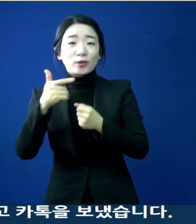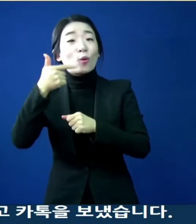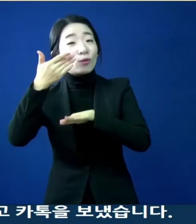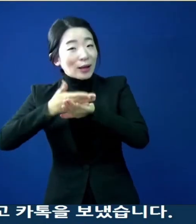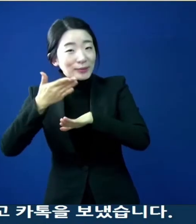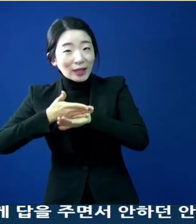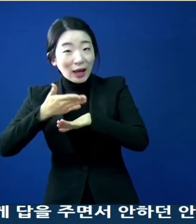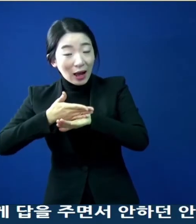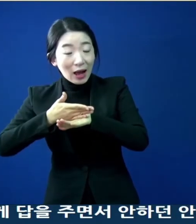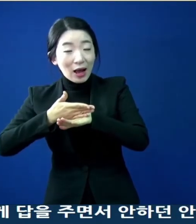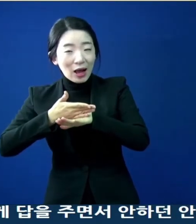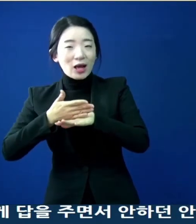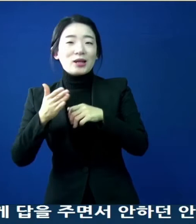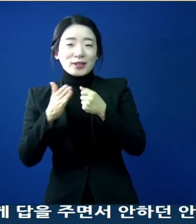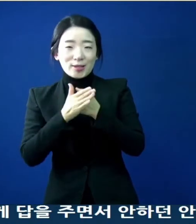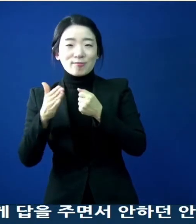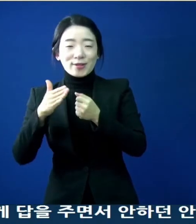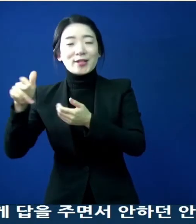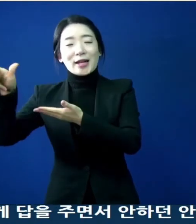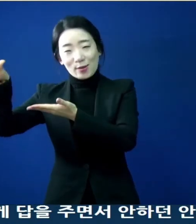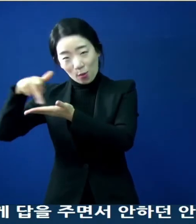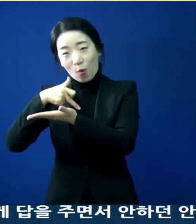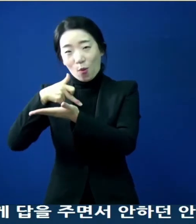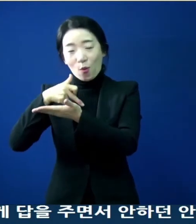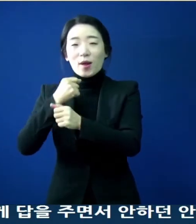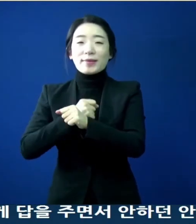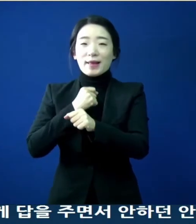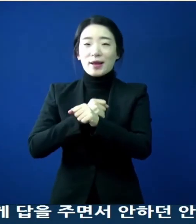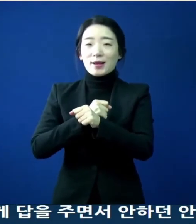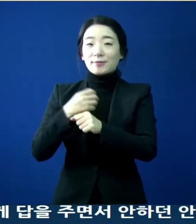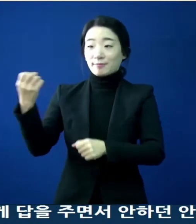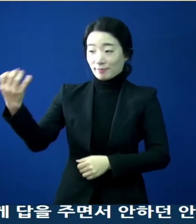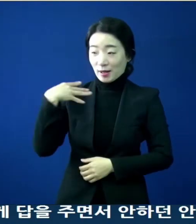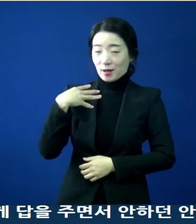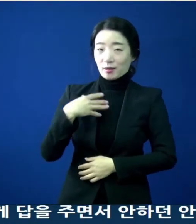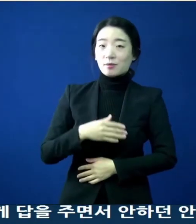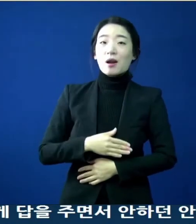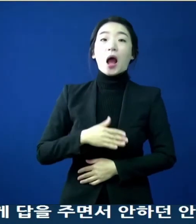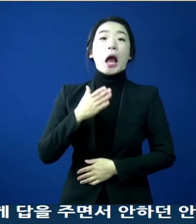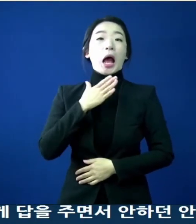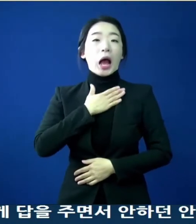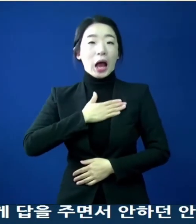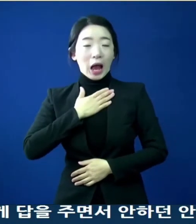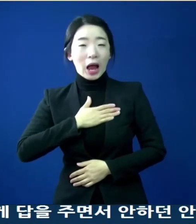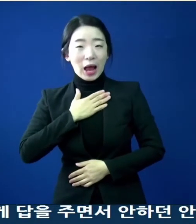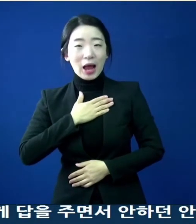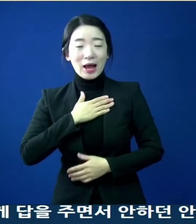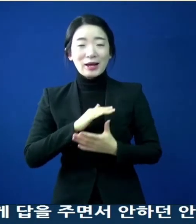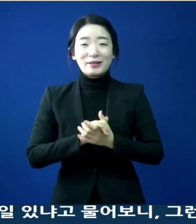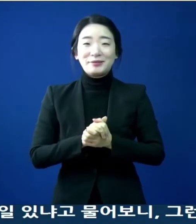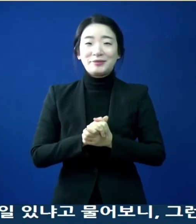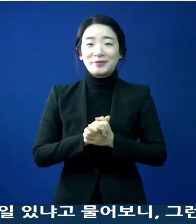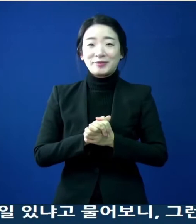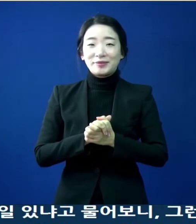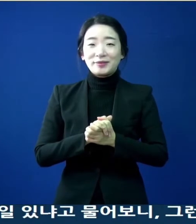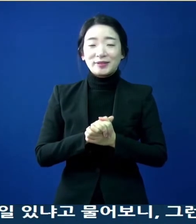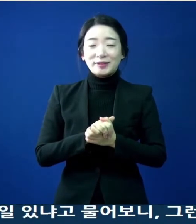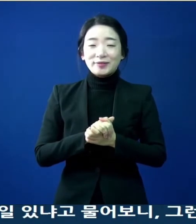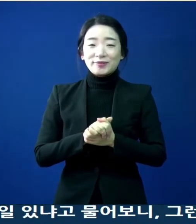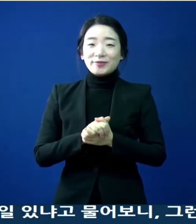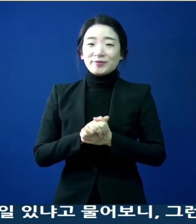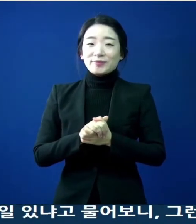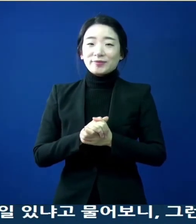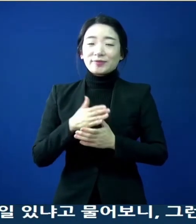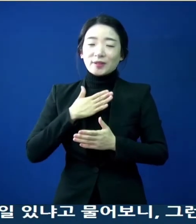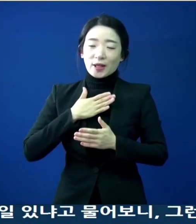고마워서 이렇게 그 카톡을 보냈다고 썼습니다. 제가 그때 답시는 다른 방향, 다른 마음으로 했는데